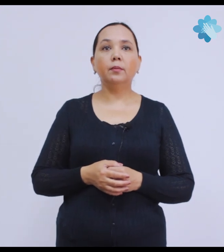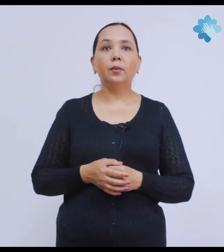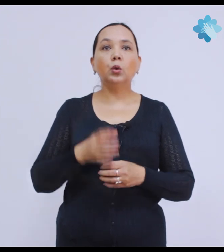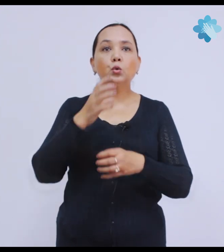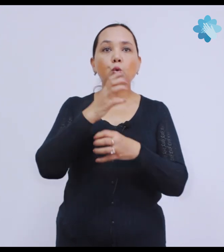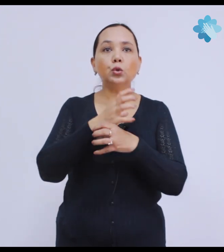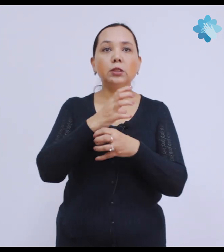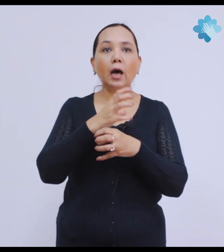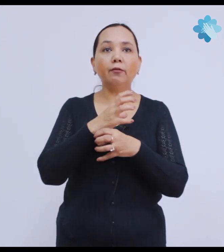суставы